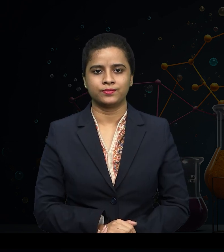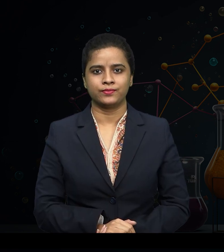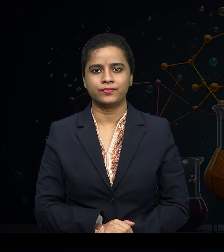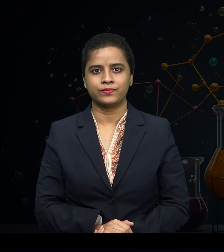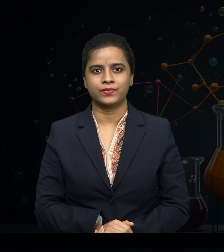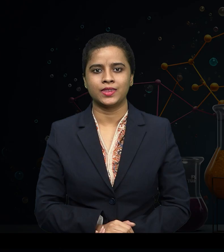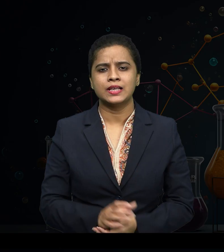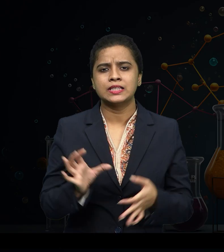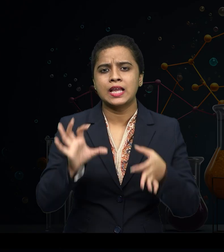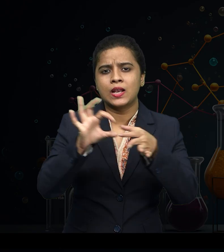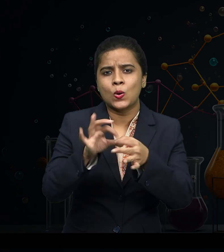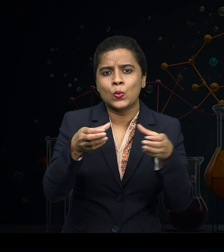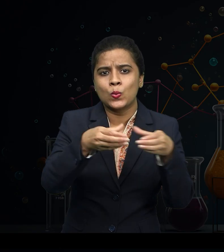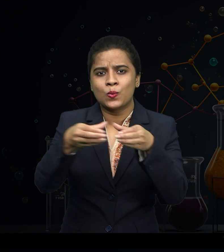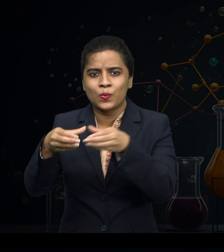इथेनॉइक ॲसिड,